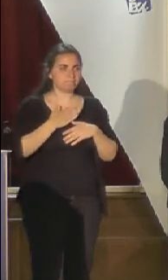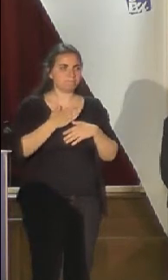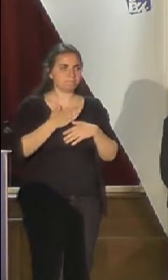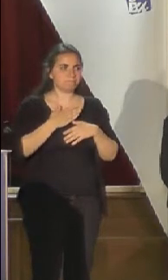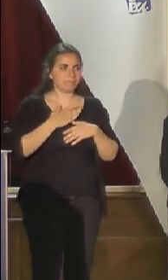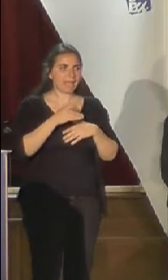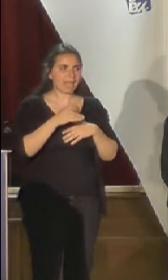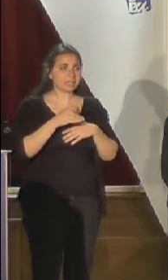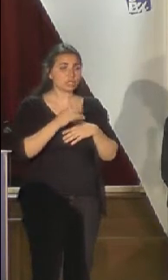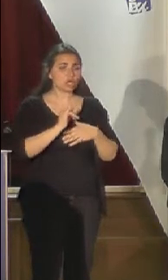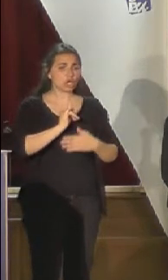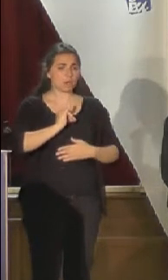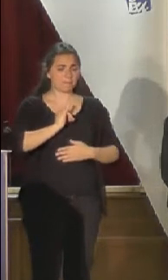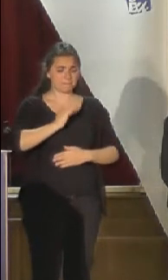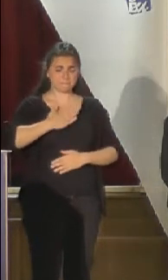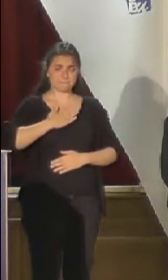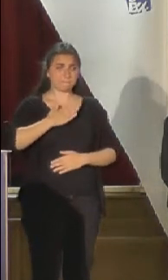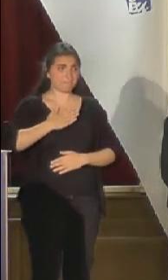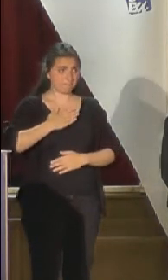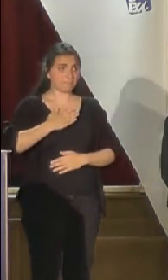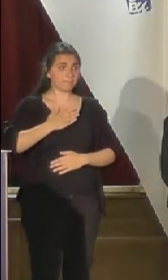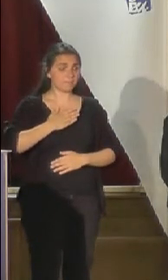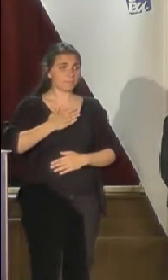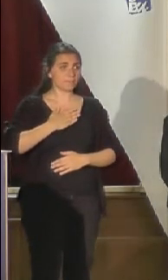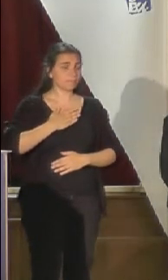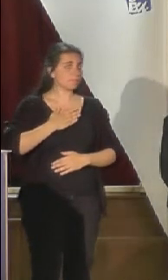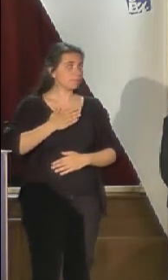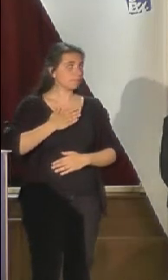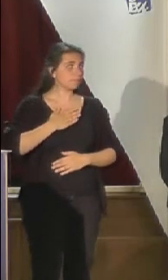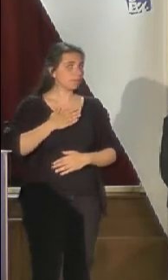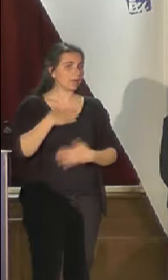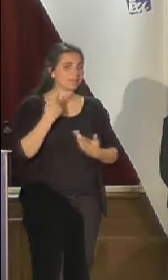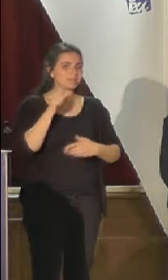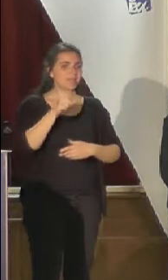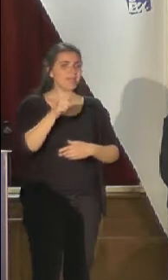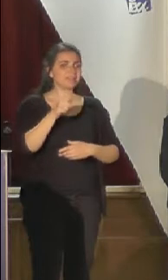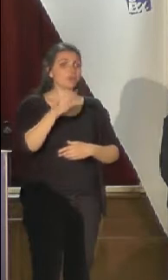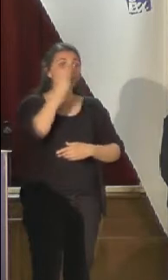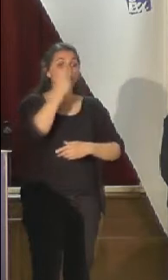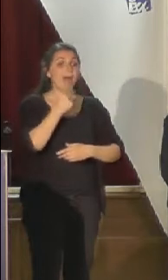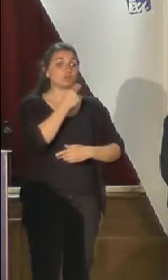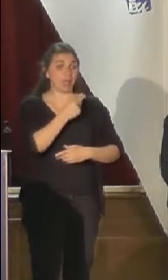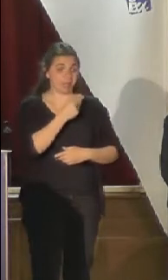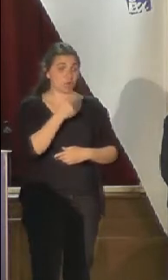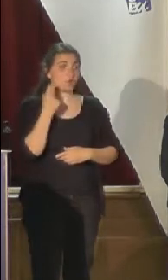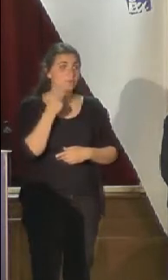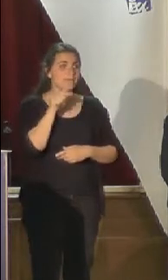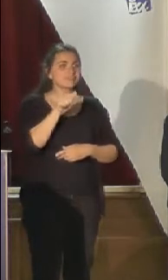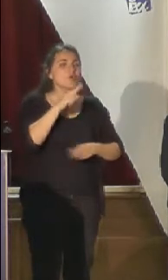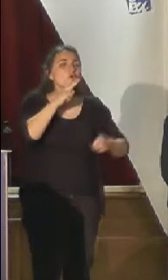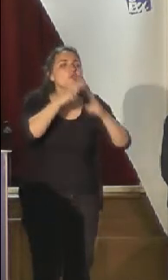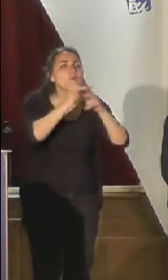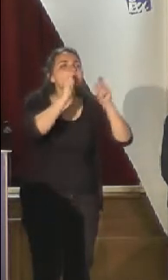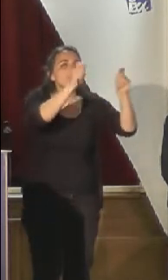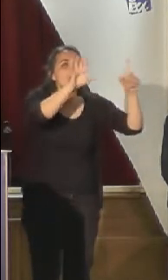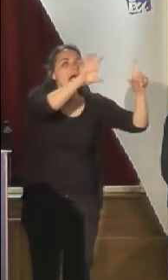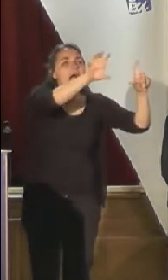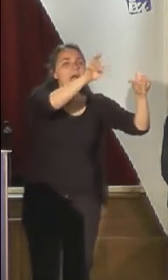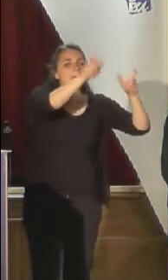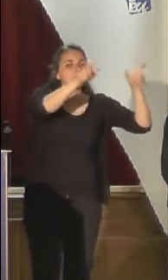Esa identidade de seu é a que bautismaron os romanos chamándonos galecos.